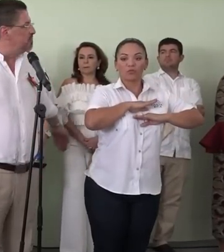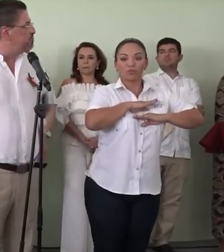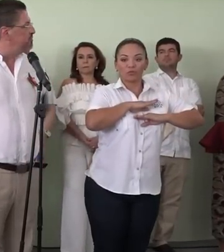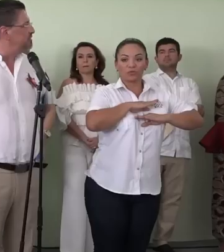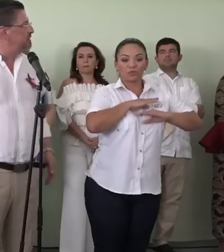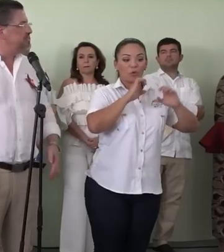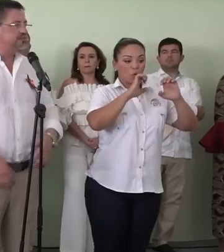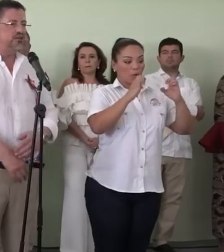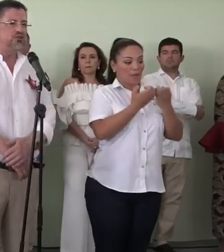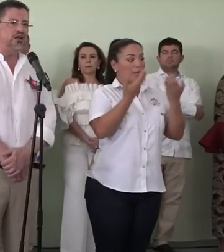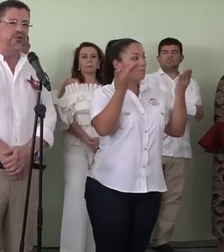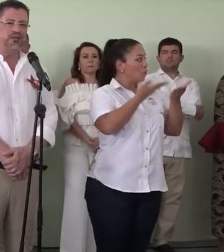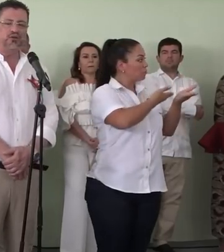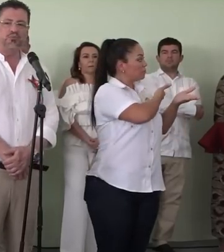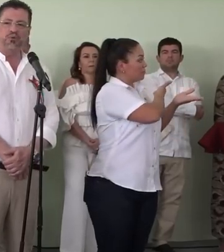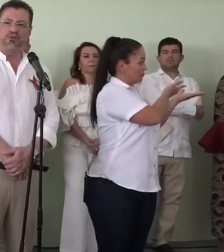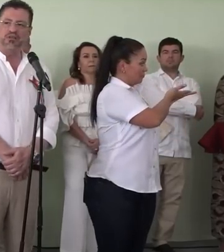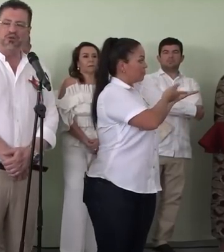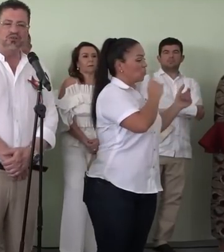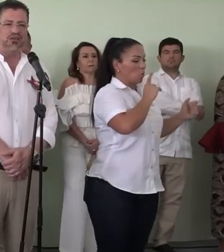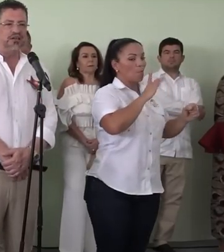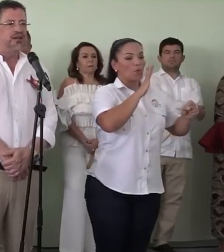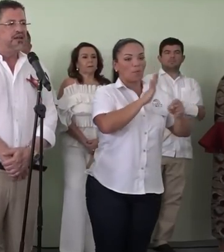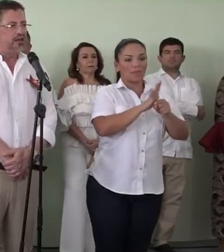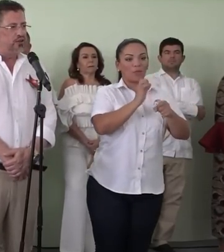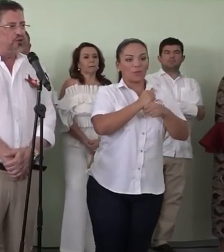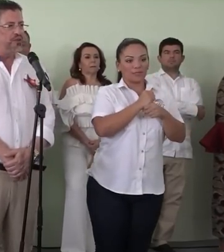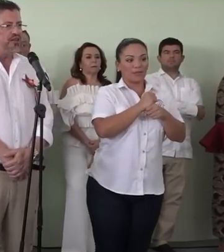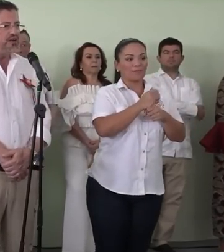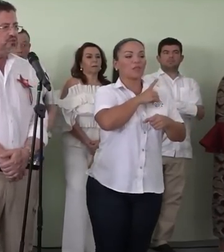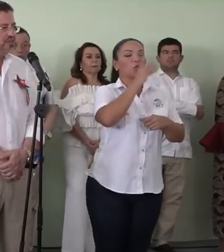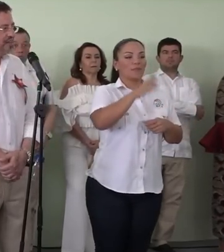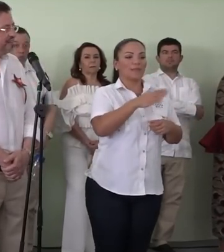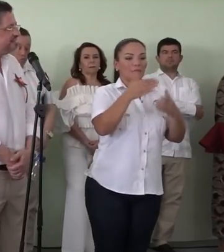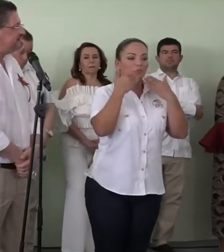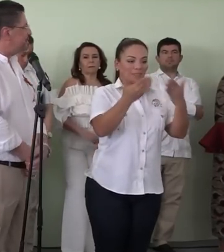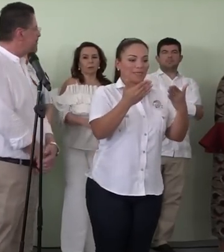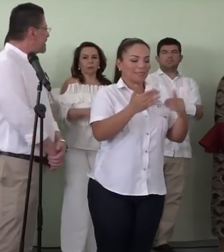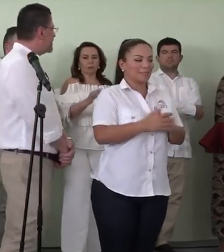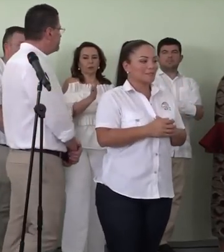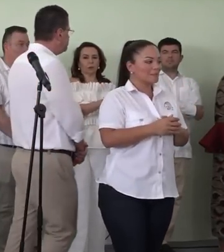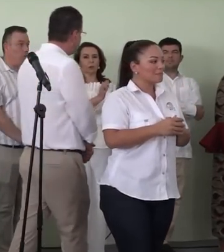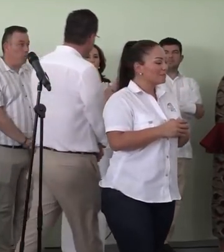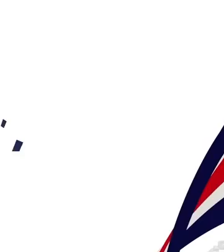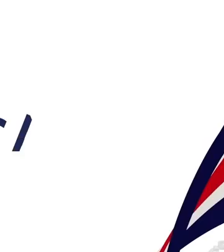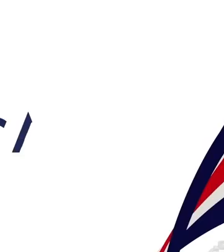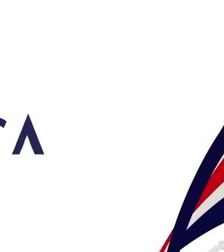este equipo está totalmente comprometido a hacer. Que Dios los bendiga. Muchas gracias.